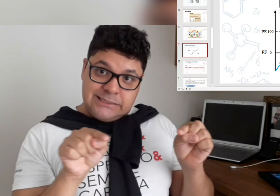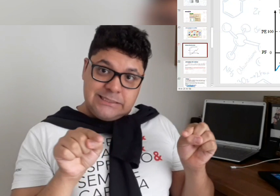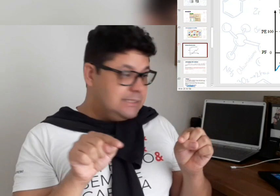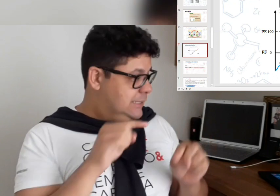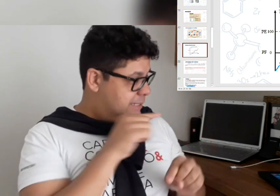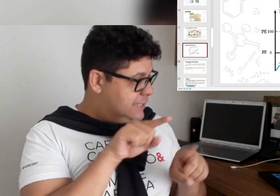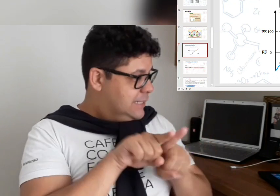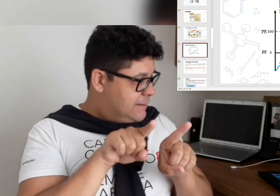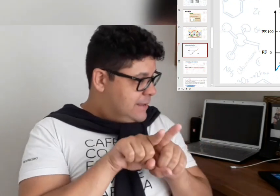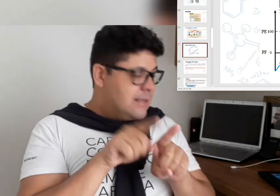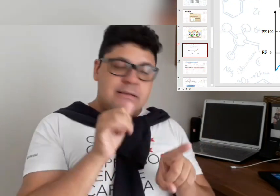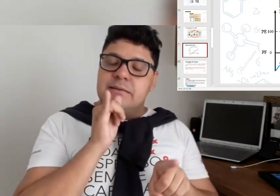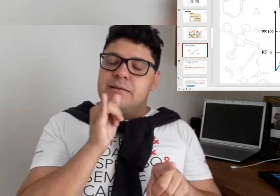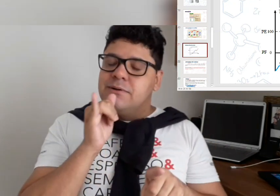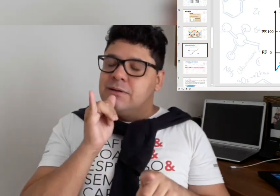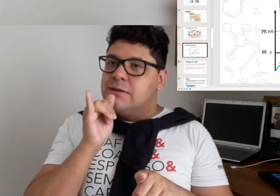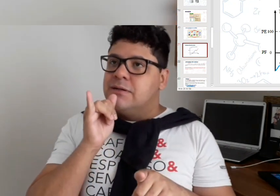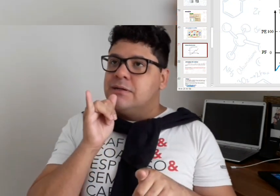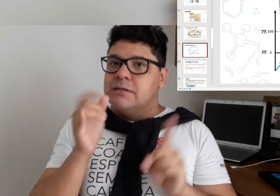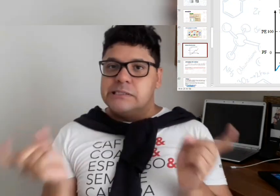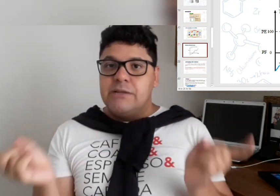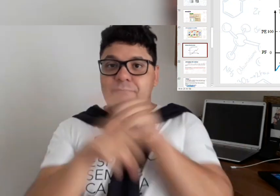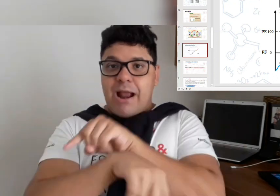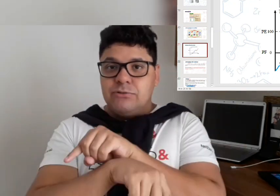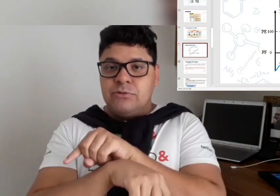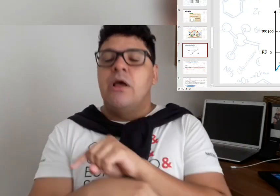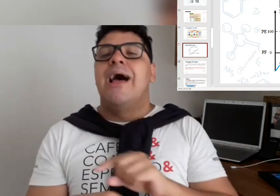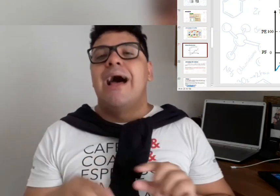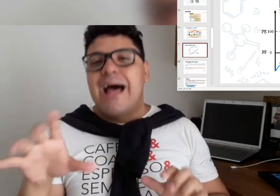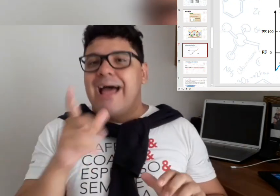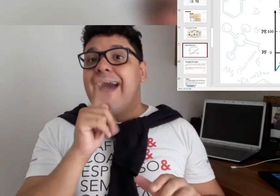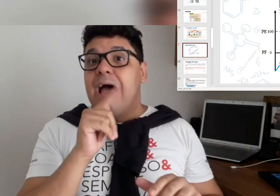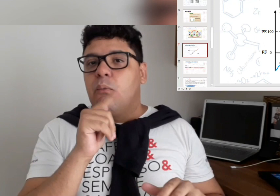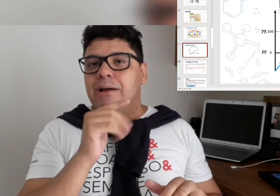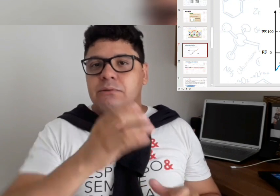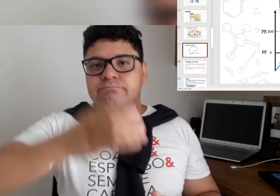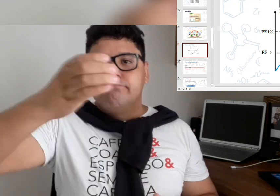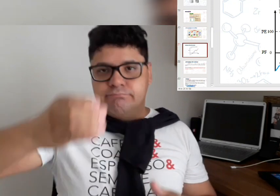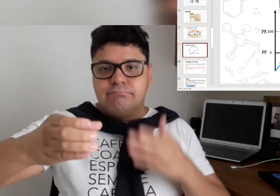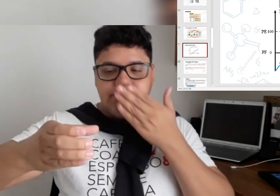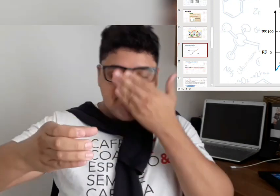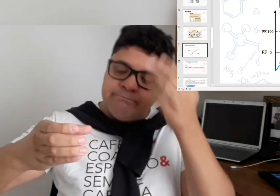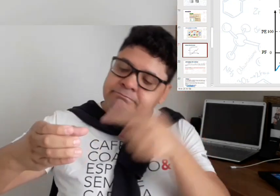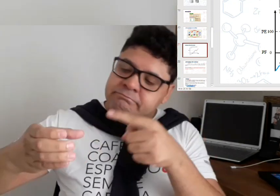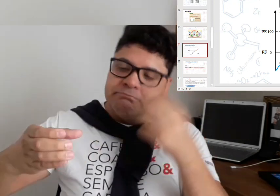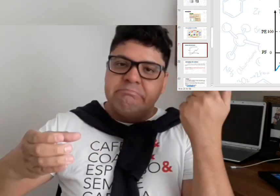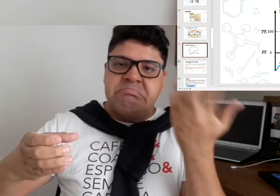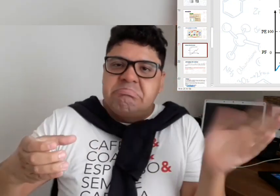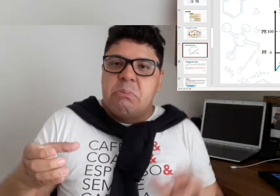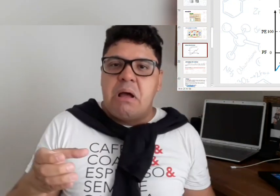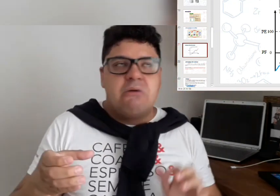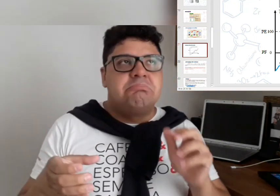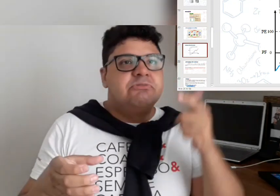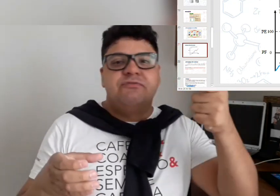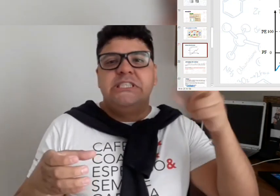E o inverso também é verdadeiro. Então, é nessa temperatura que a água, vamos supor, você pegou um copo de água lá que estava na temperatura